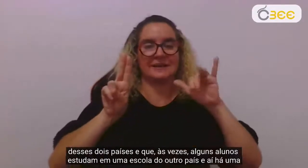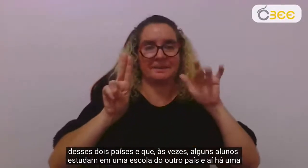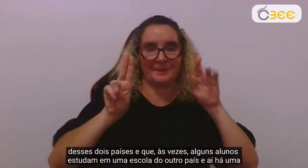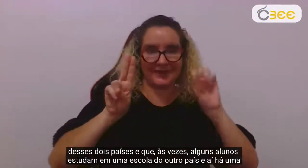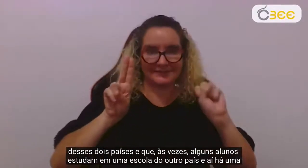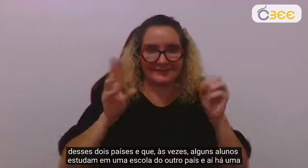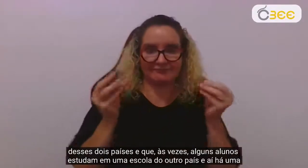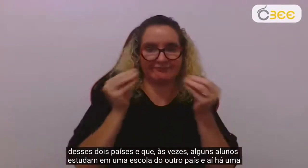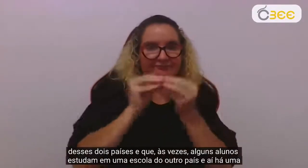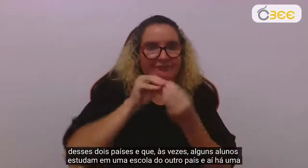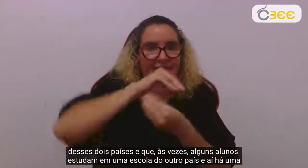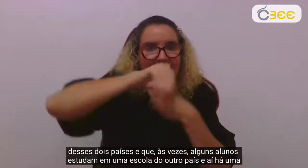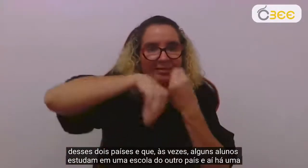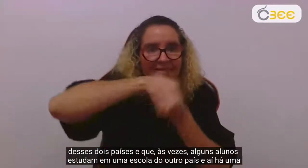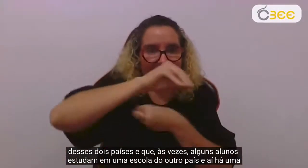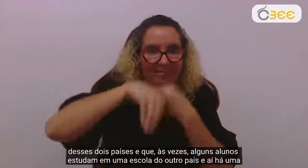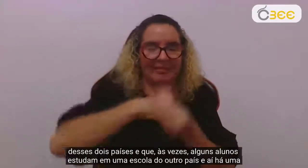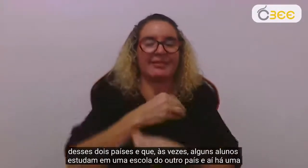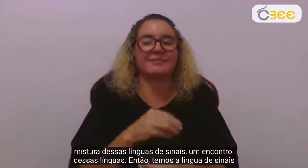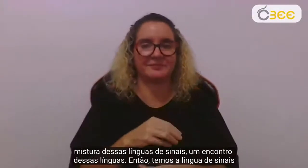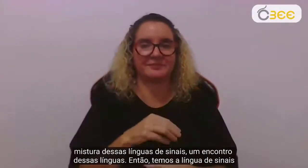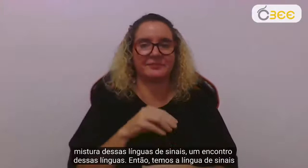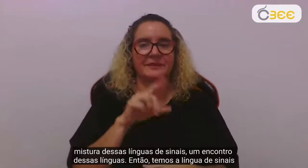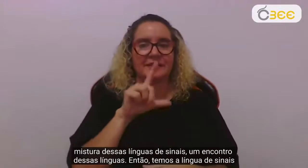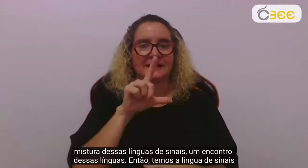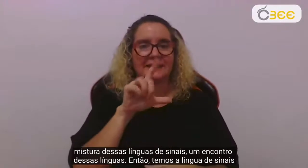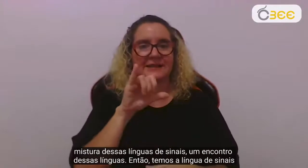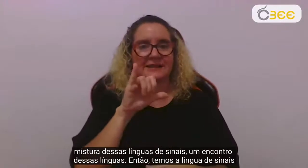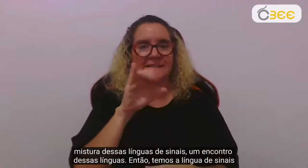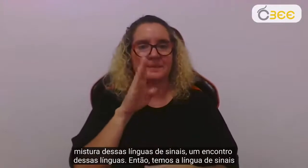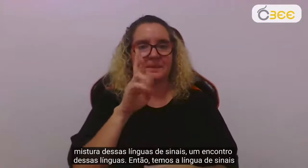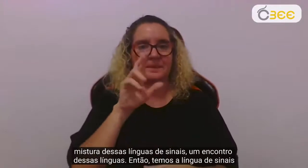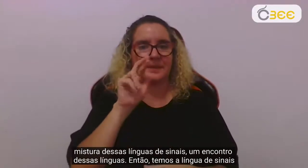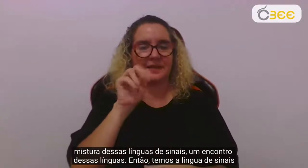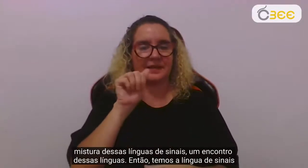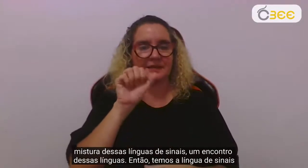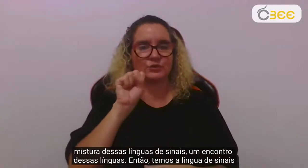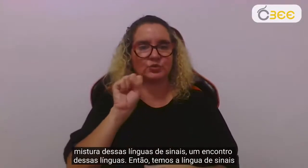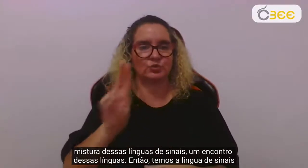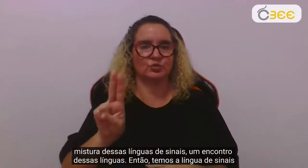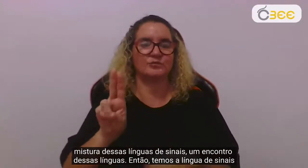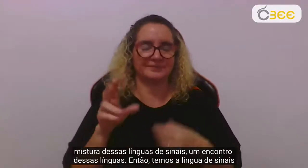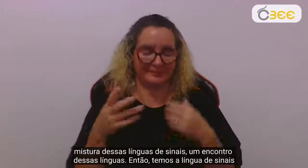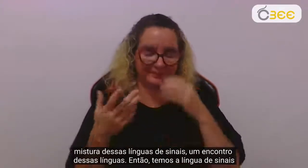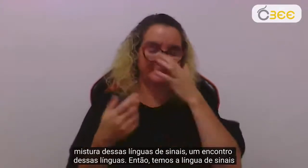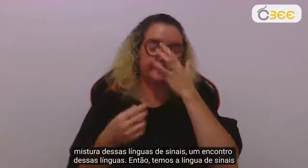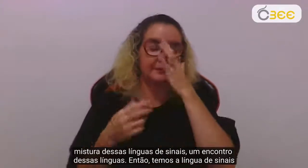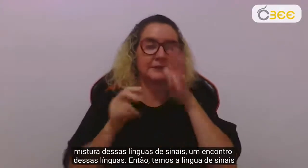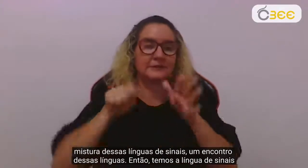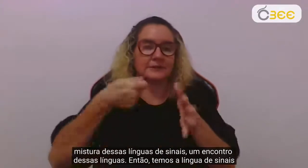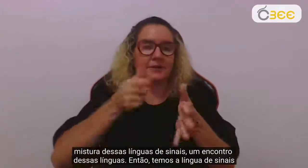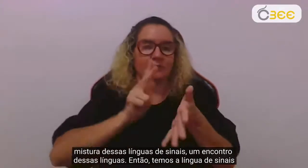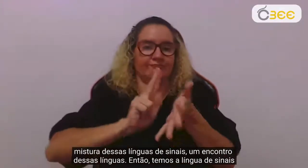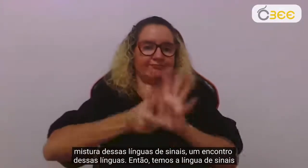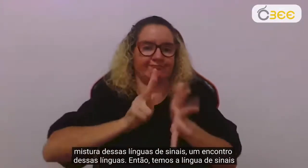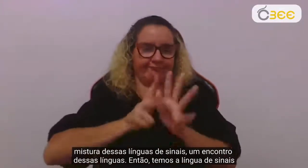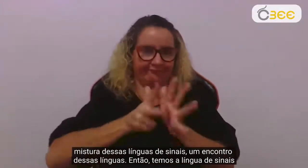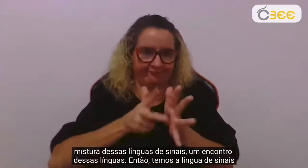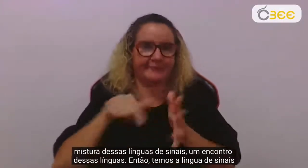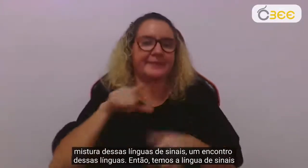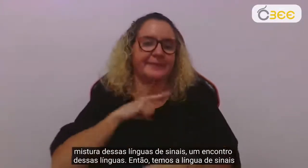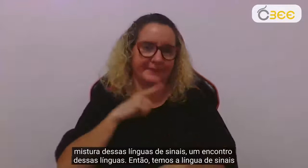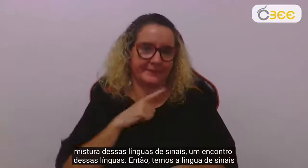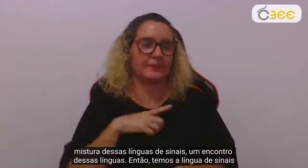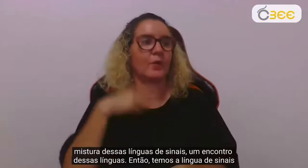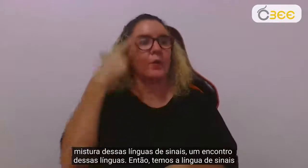outro país. E aí há uma mistura dessas línguas de sinais, um encontro dessas línguas.